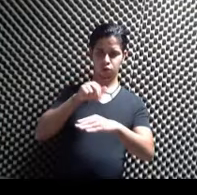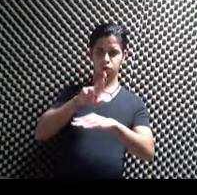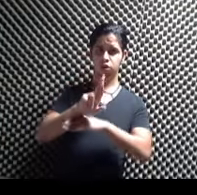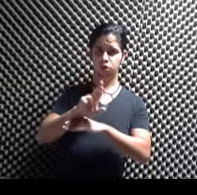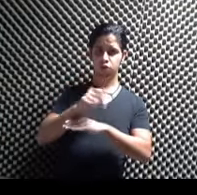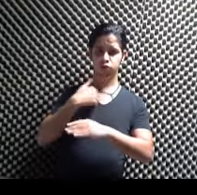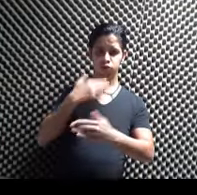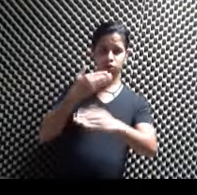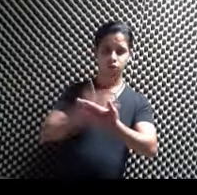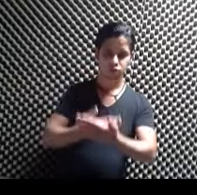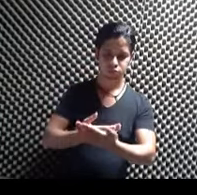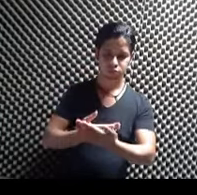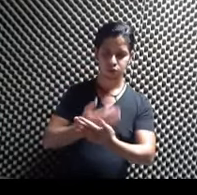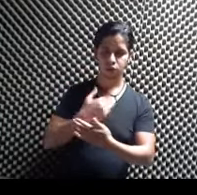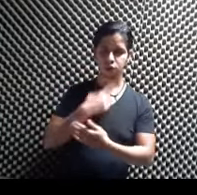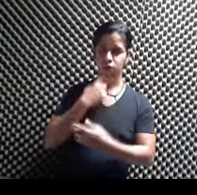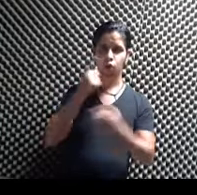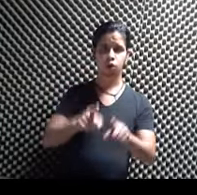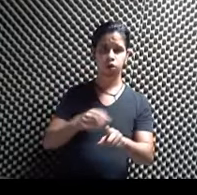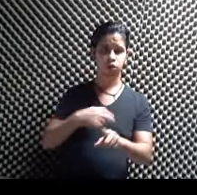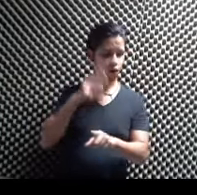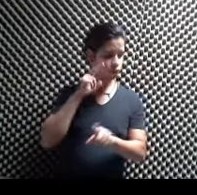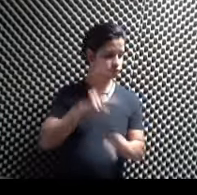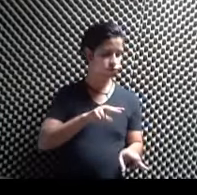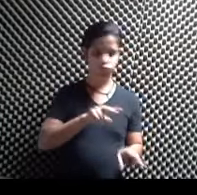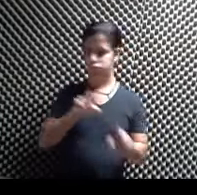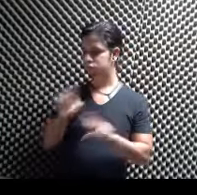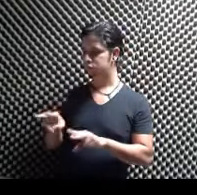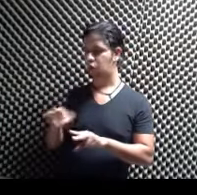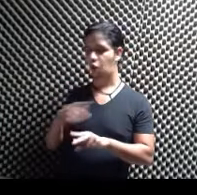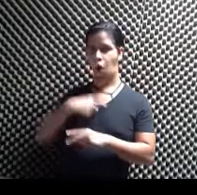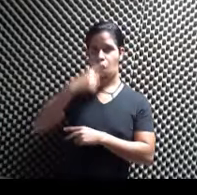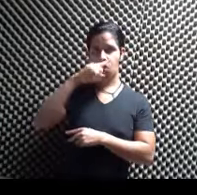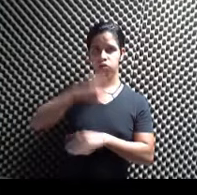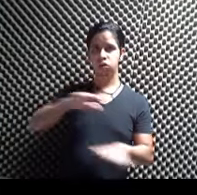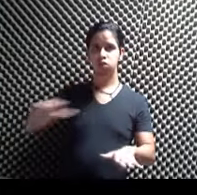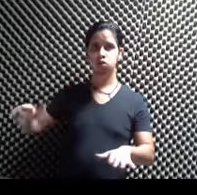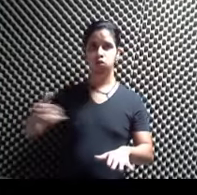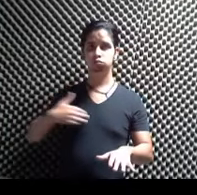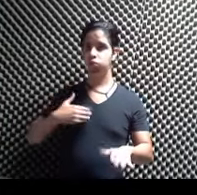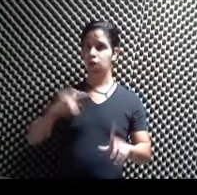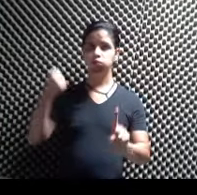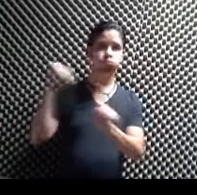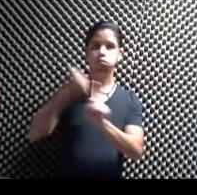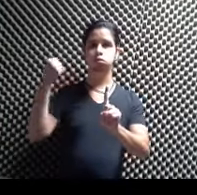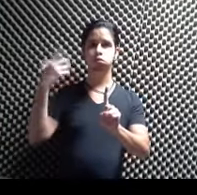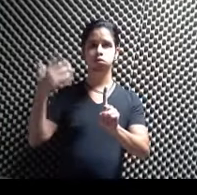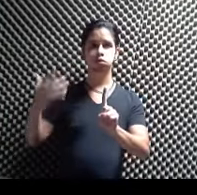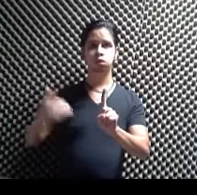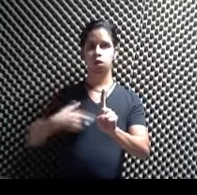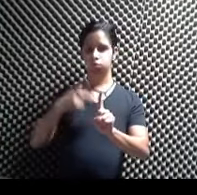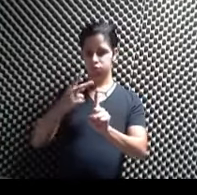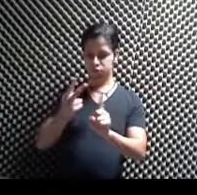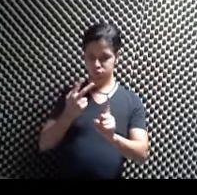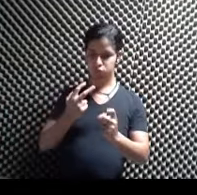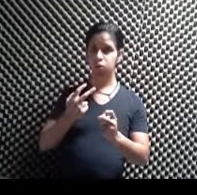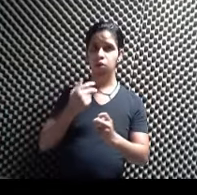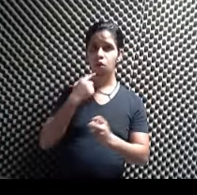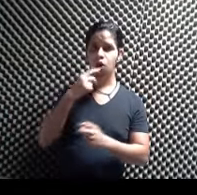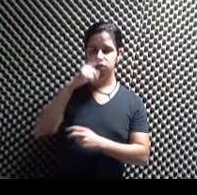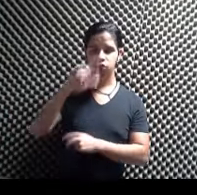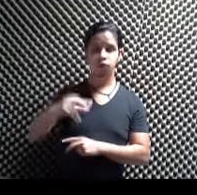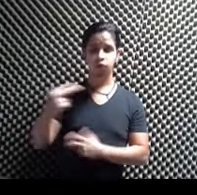estamos impactando a los niños a través de dándoles, a través de las mochilas, también yo voy y le hablo a los niños, digo, uh-huh. No se quiten,